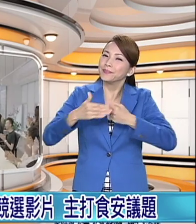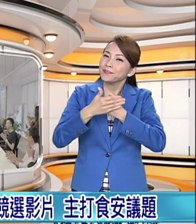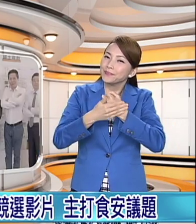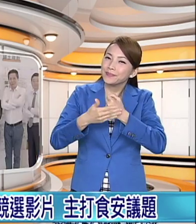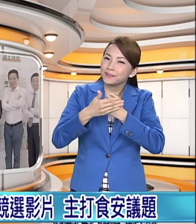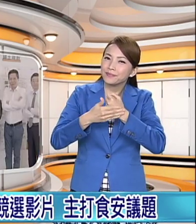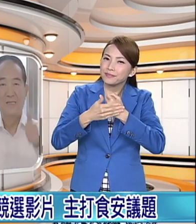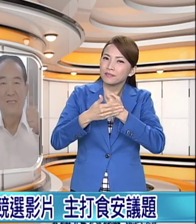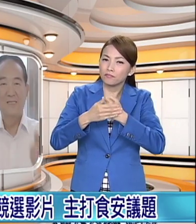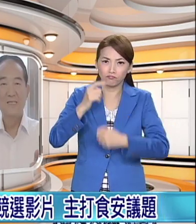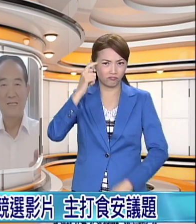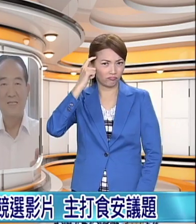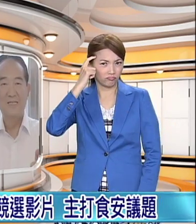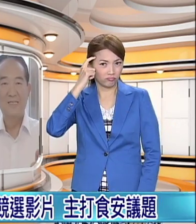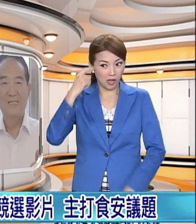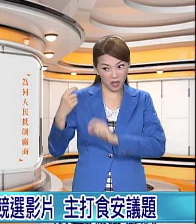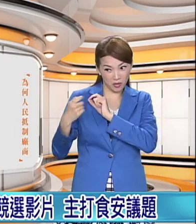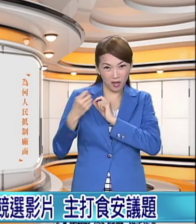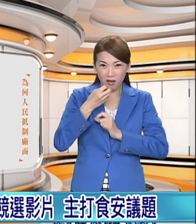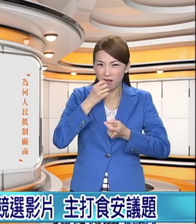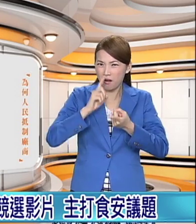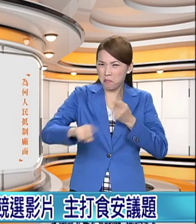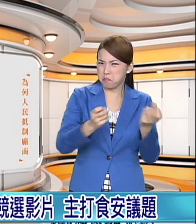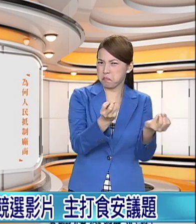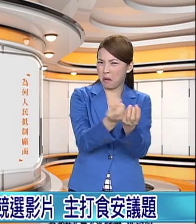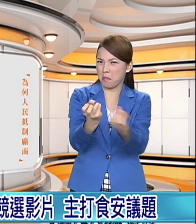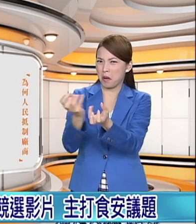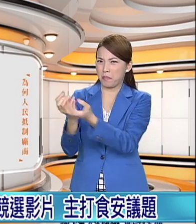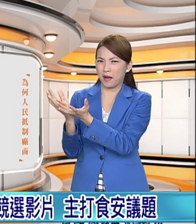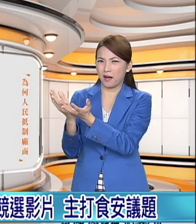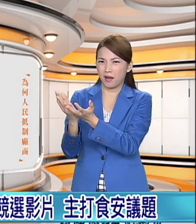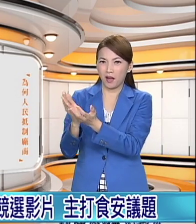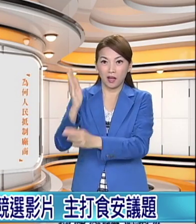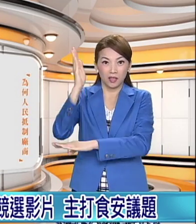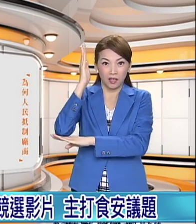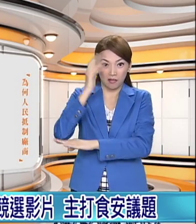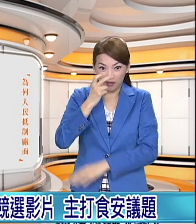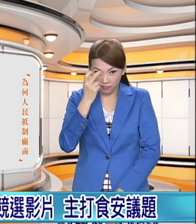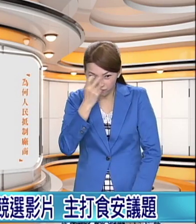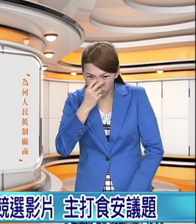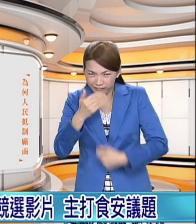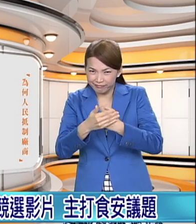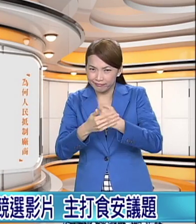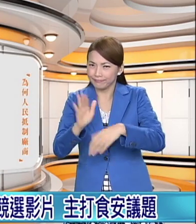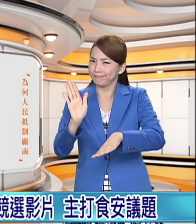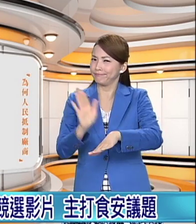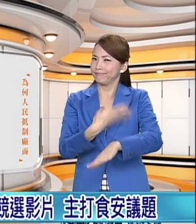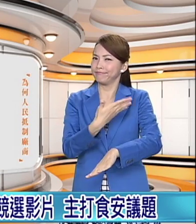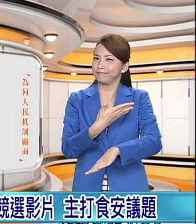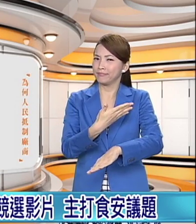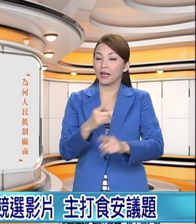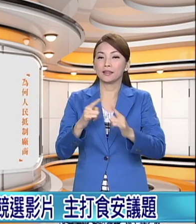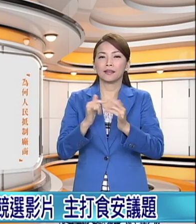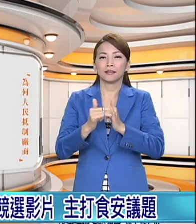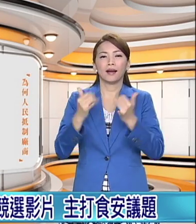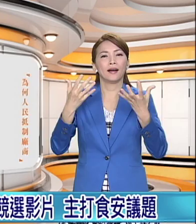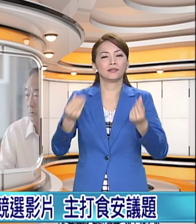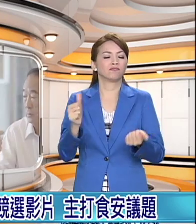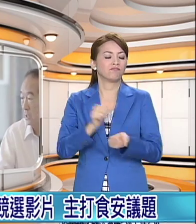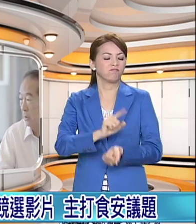题，认为在这一波食安风暴中，人民只能自力救济，政府却在保护